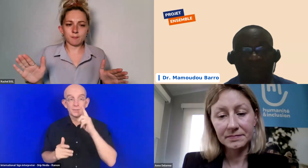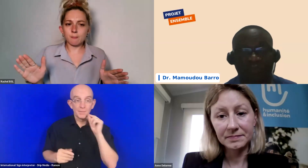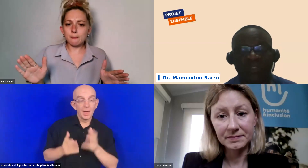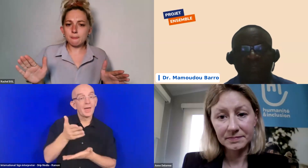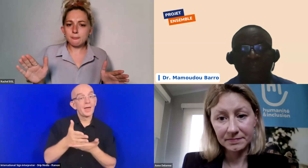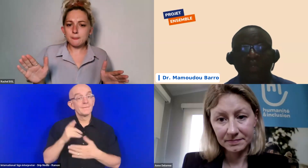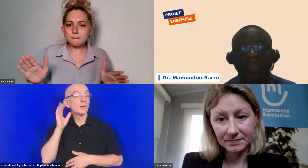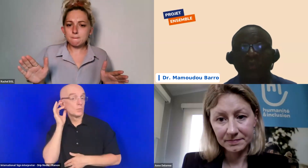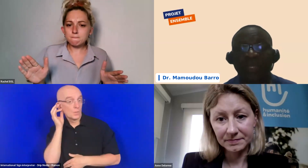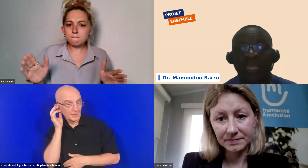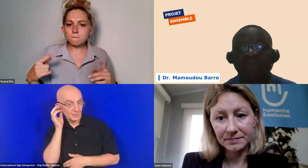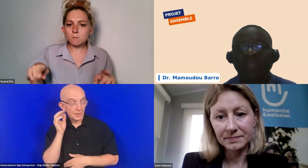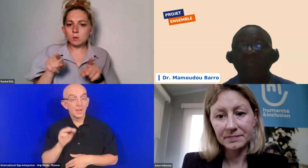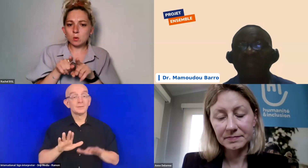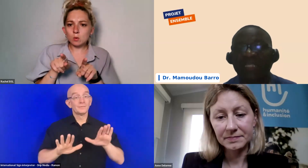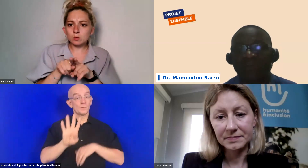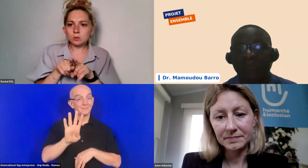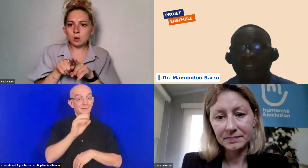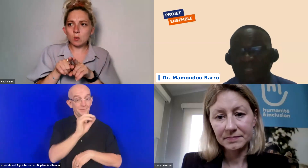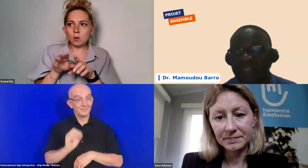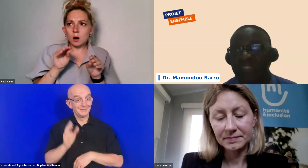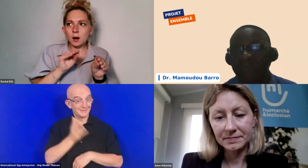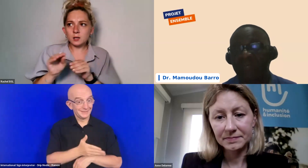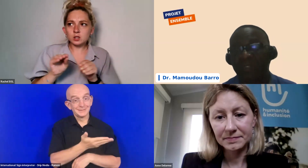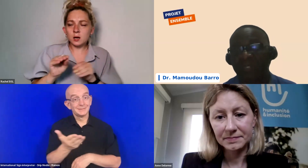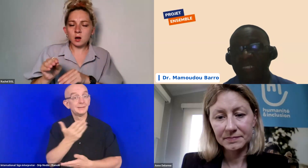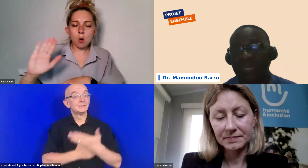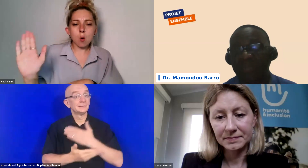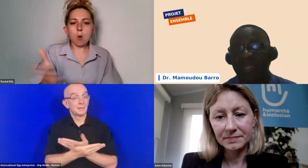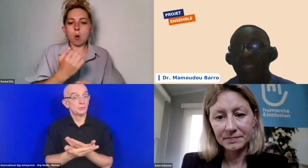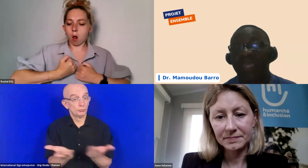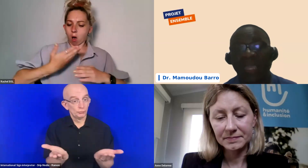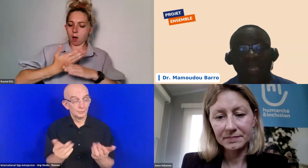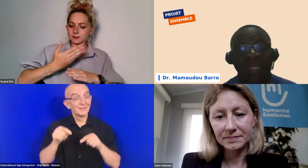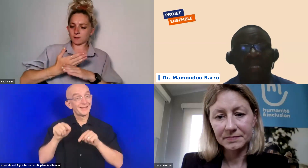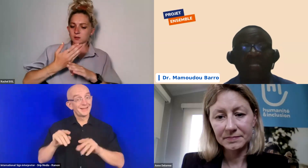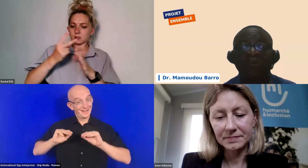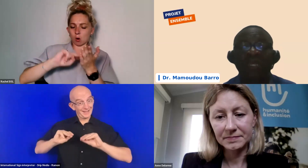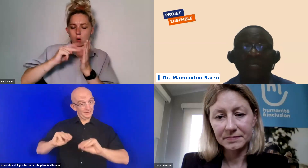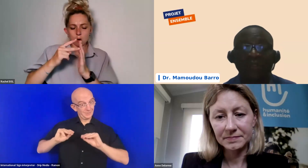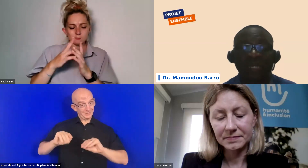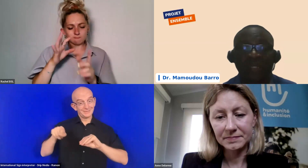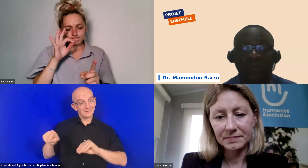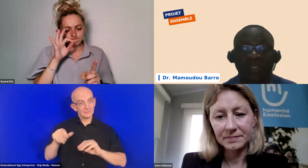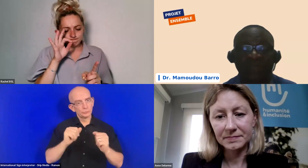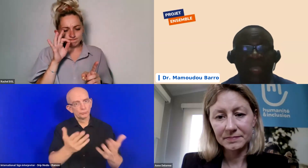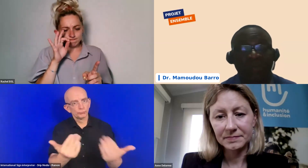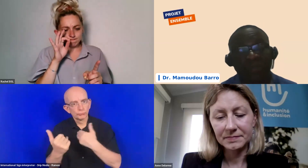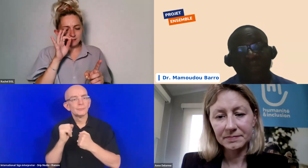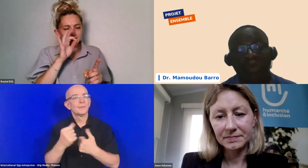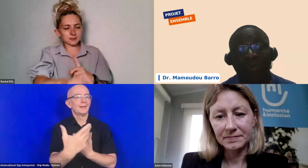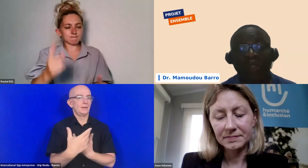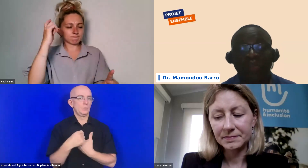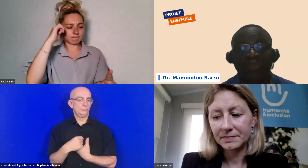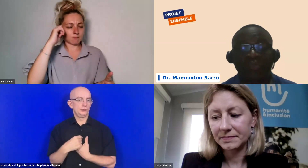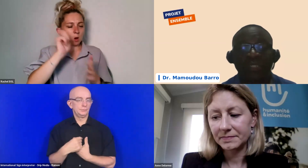activités et formations sont menées avec la participation significative des personnes handicapées et des organisations qui les représentent. Et